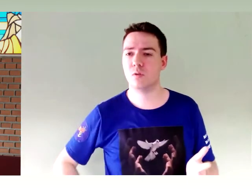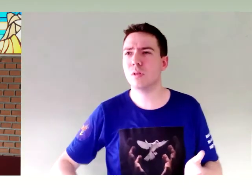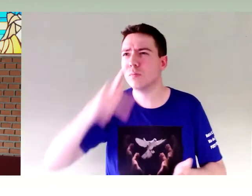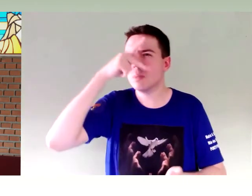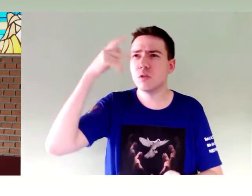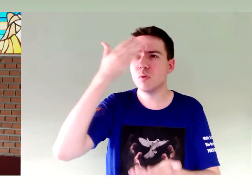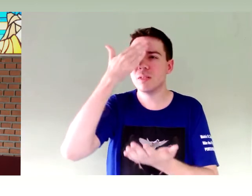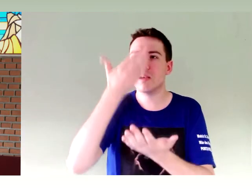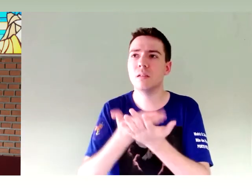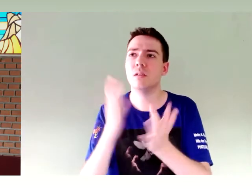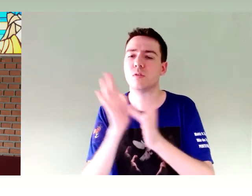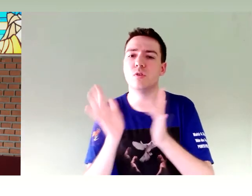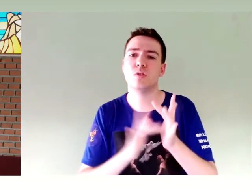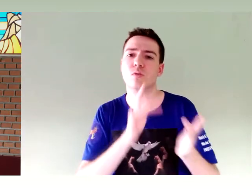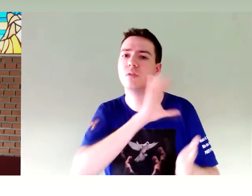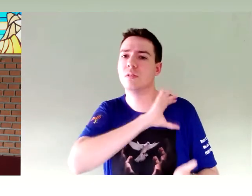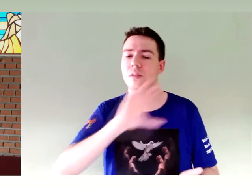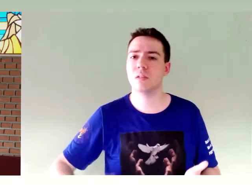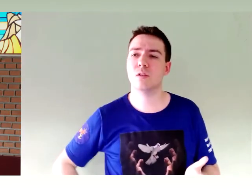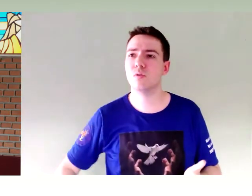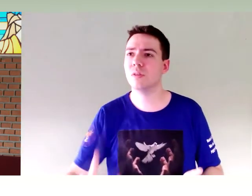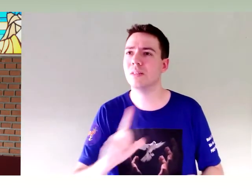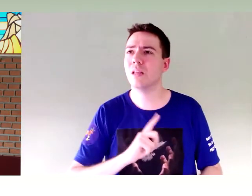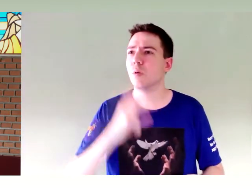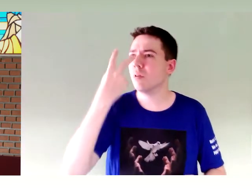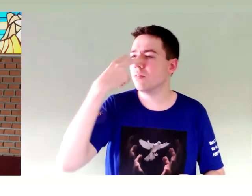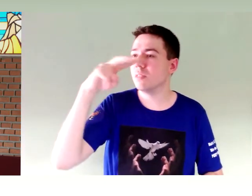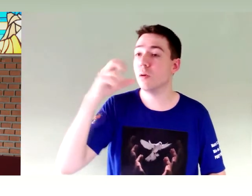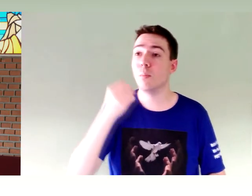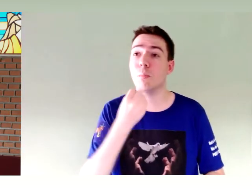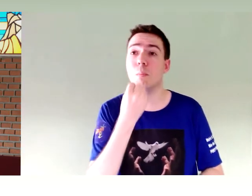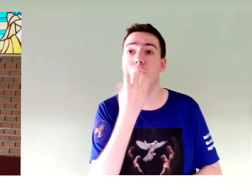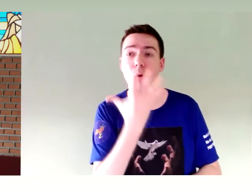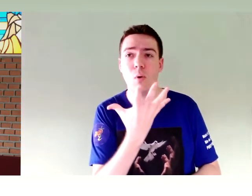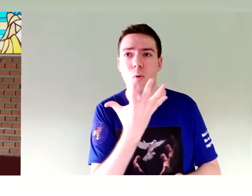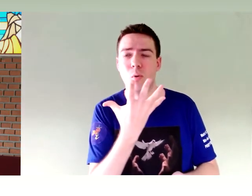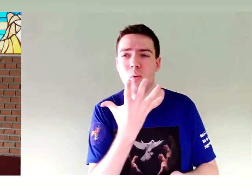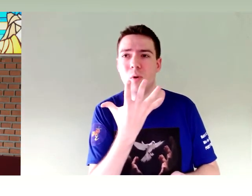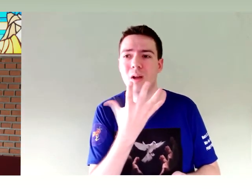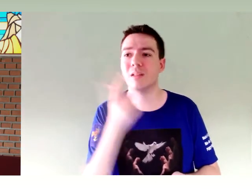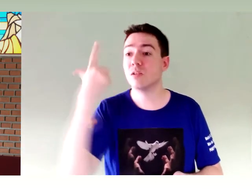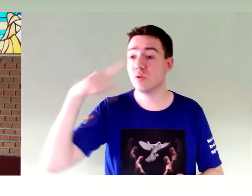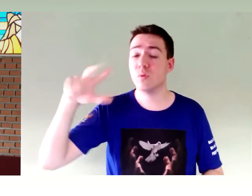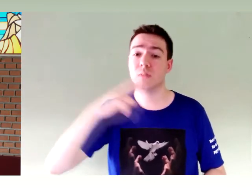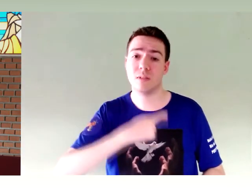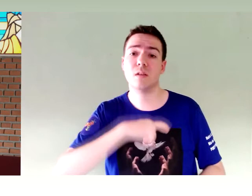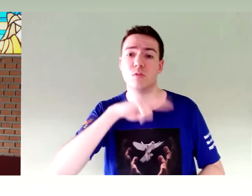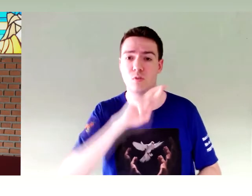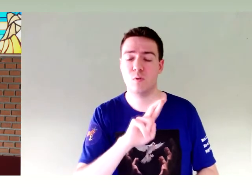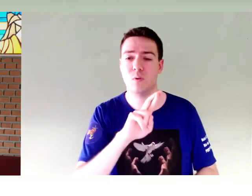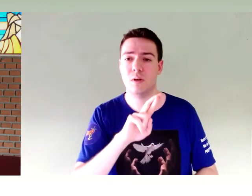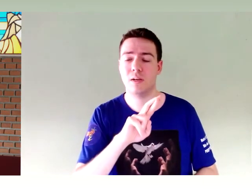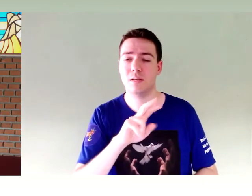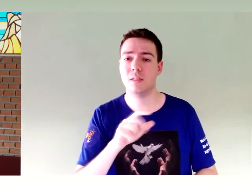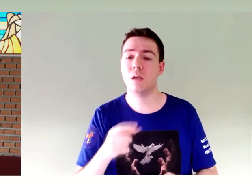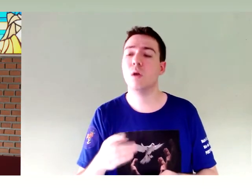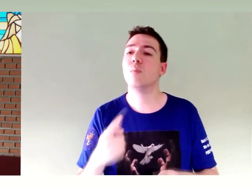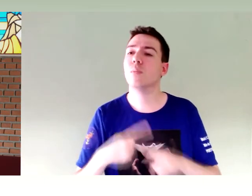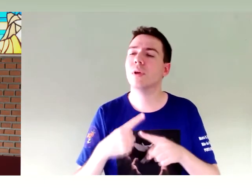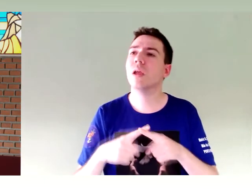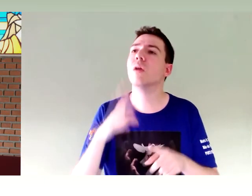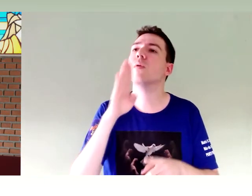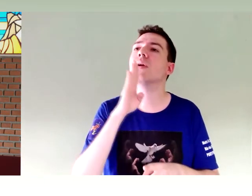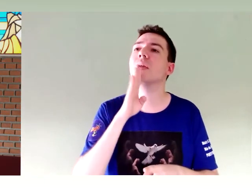ao lerem a Bíblia, têm uma visão positiva, realista das outras religiões, uma vez que